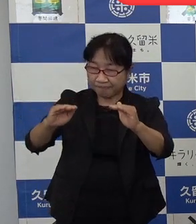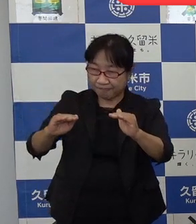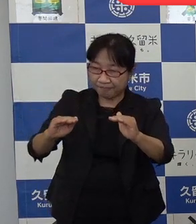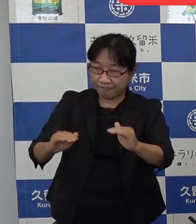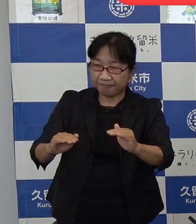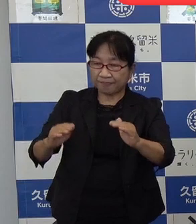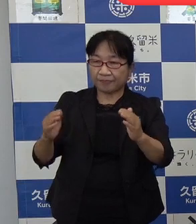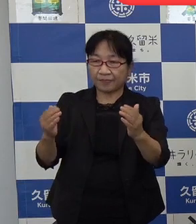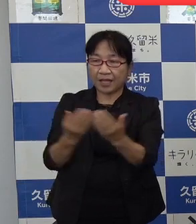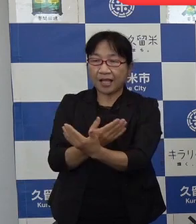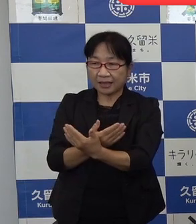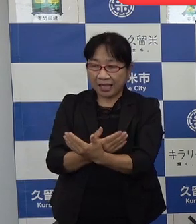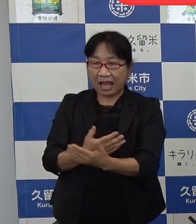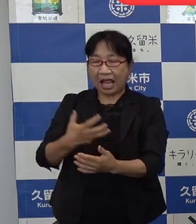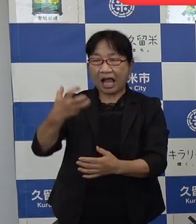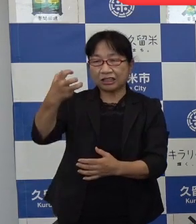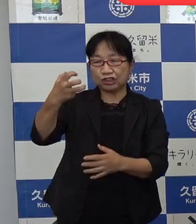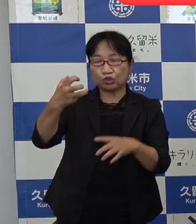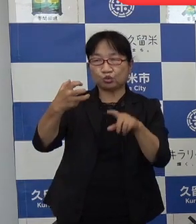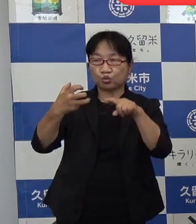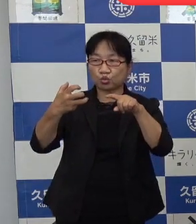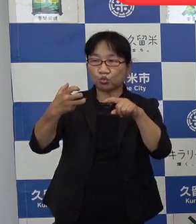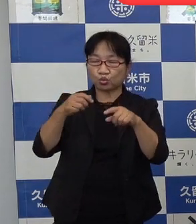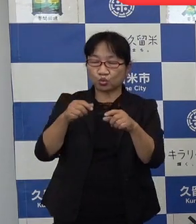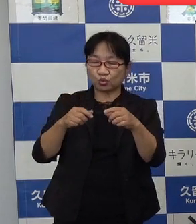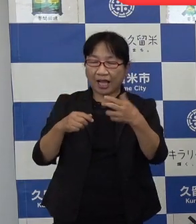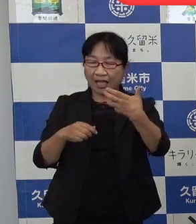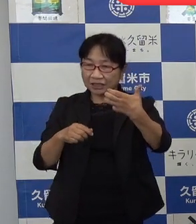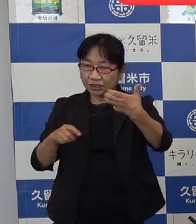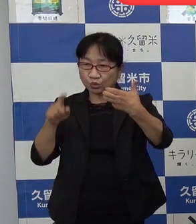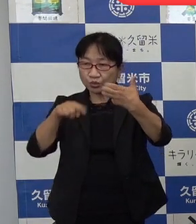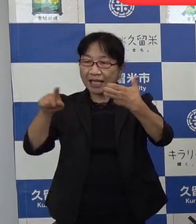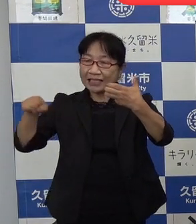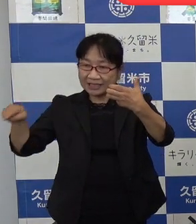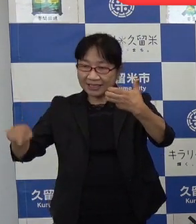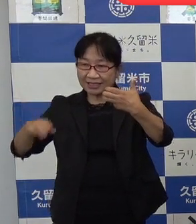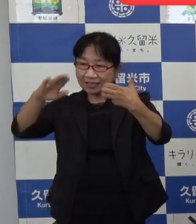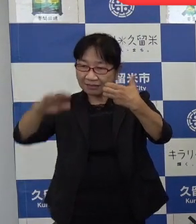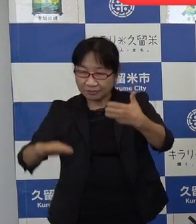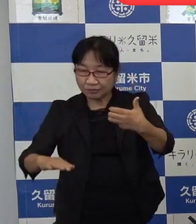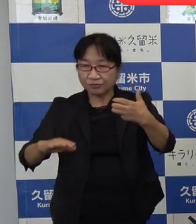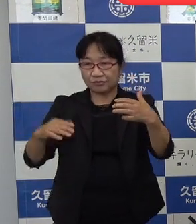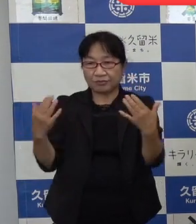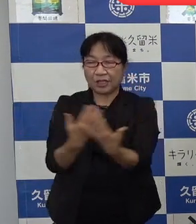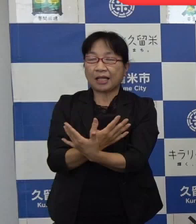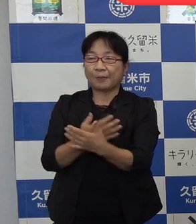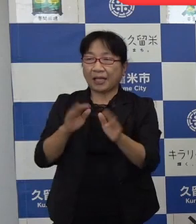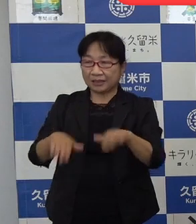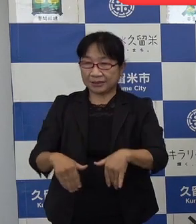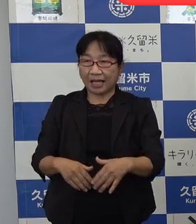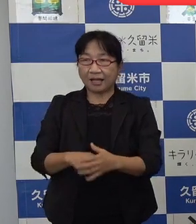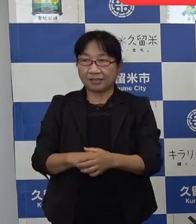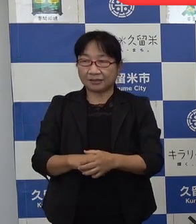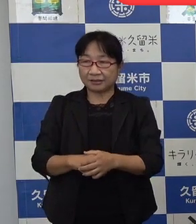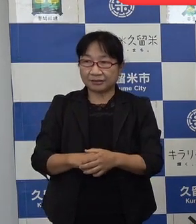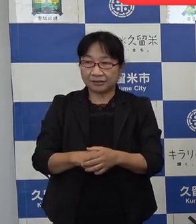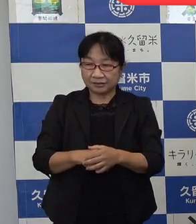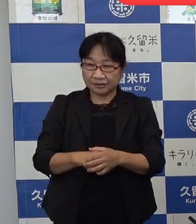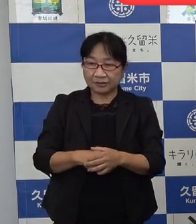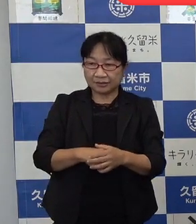約80センチ水位が低下しました。ぜひ、稼働前と稼働後の下池川の状況